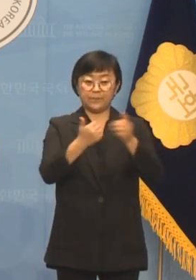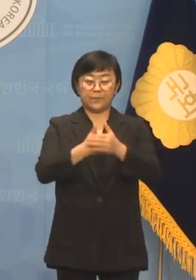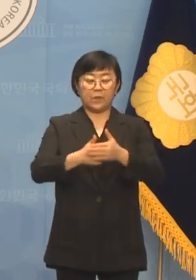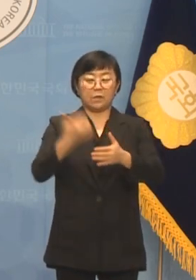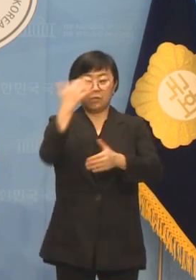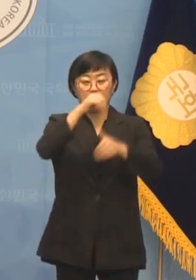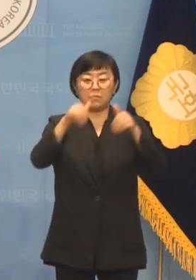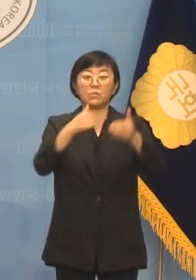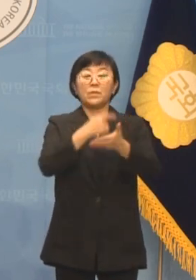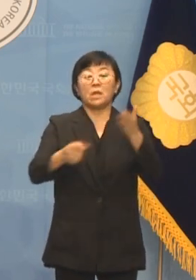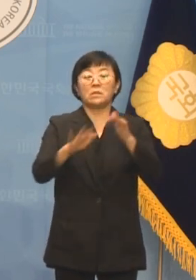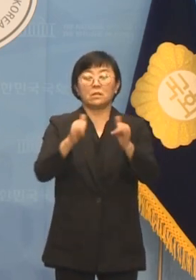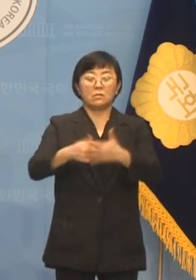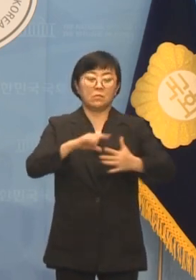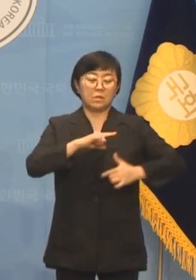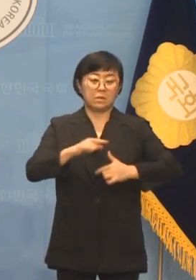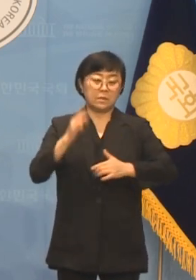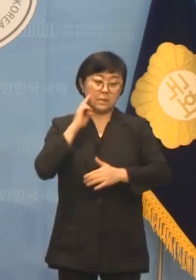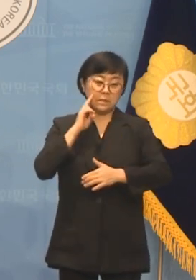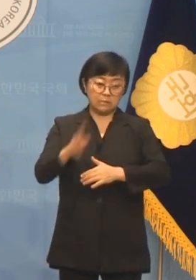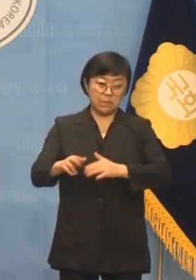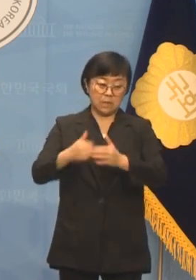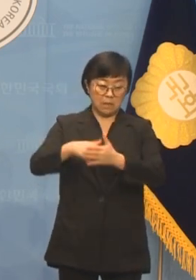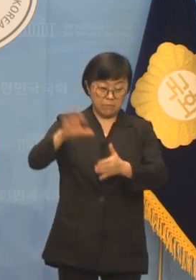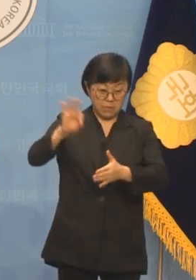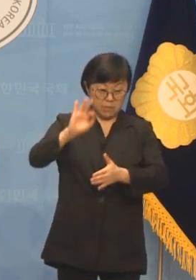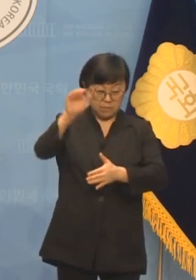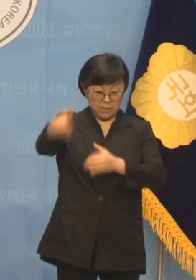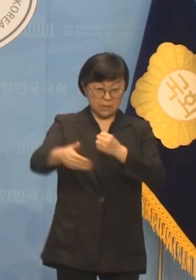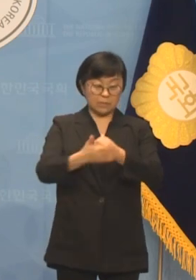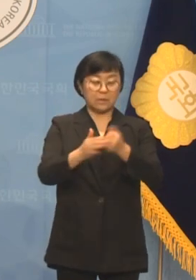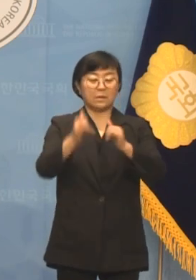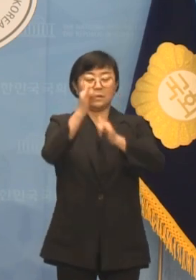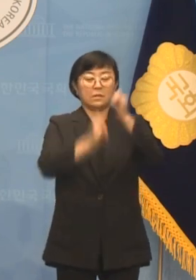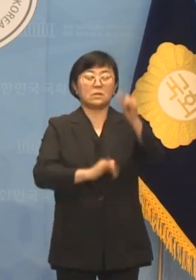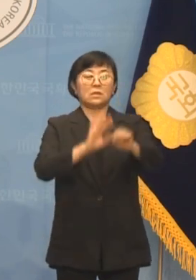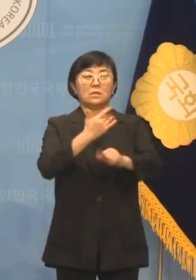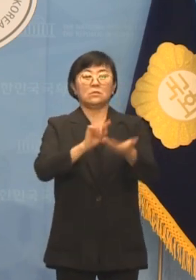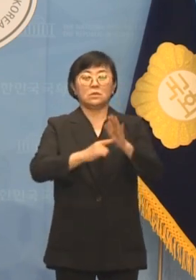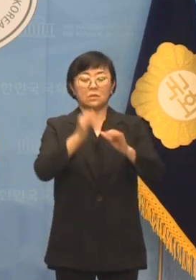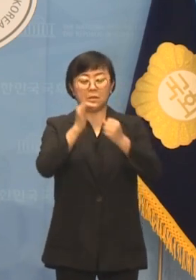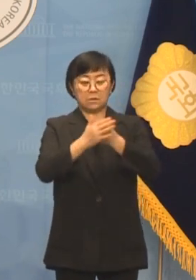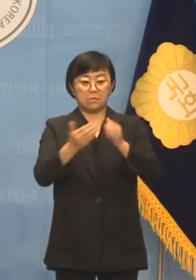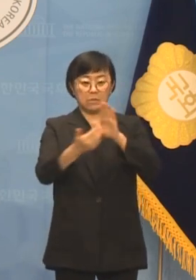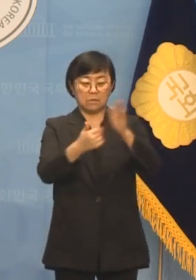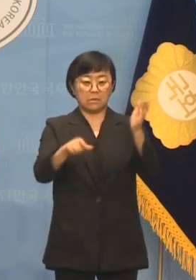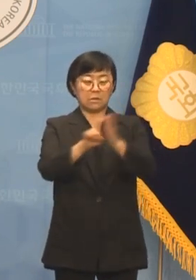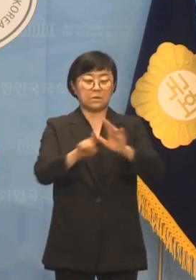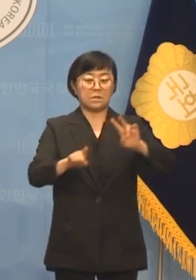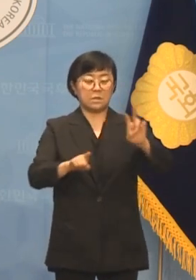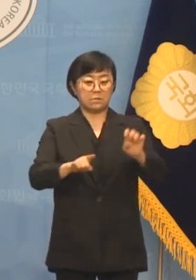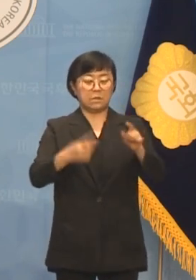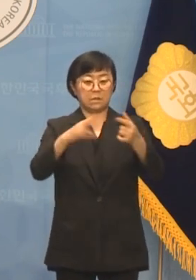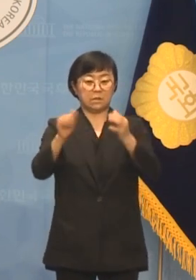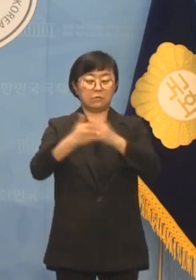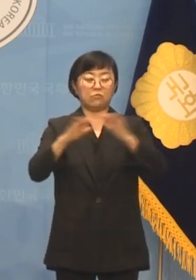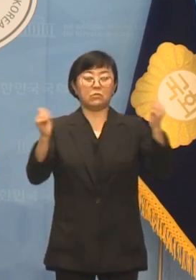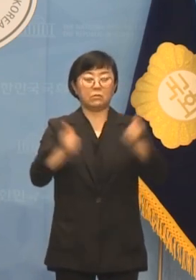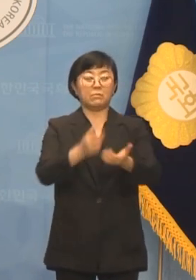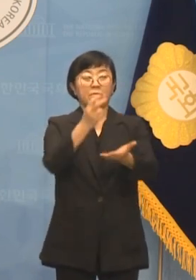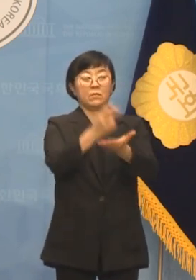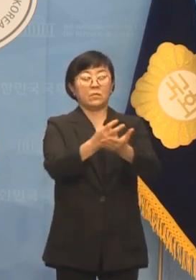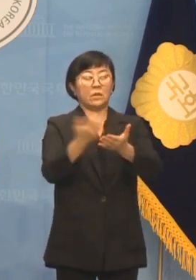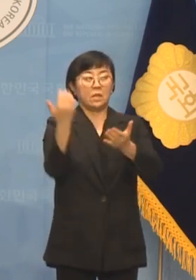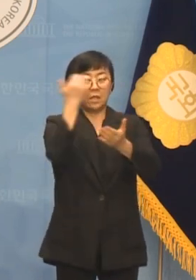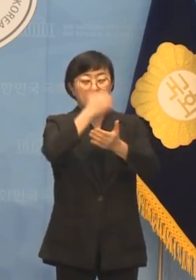위안부 피해자의 명예를 심각하게 훼손하고 역사 왜곡을 하는 것을 막고자 21대 국회 1호 법안으로